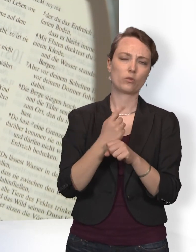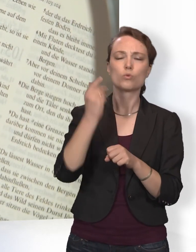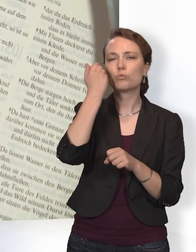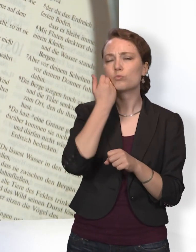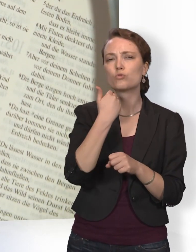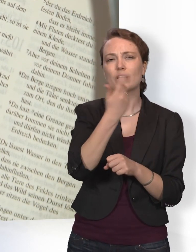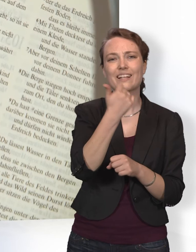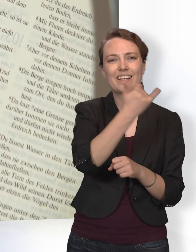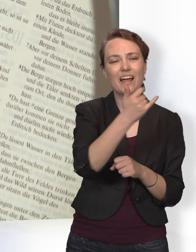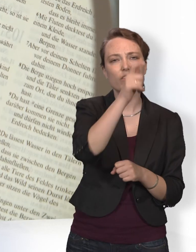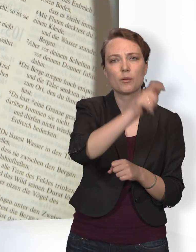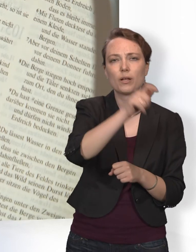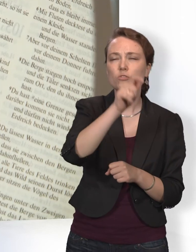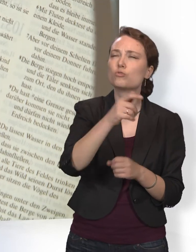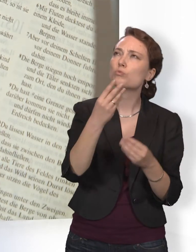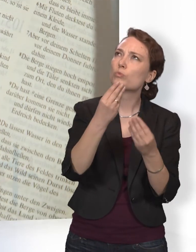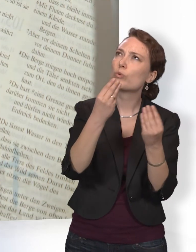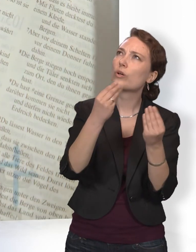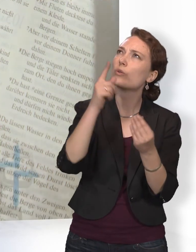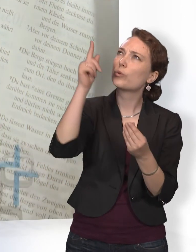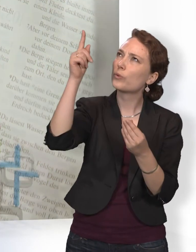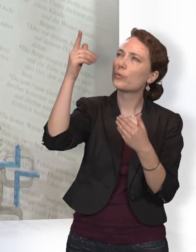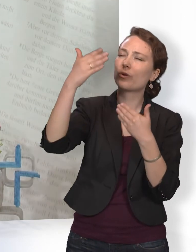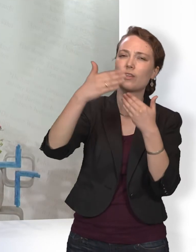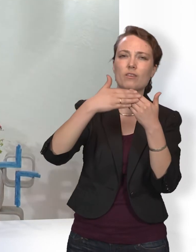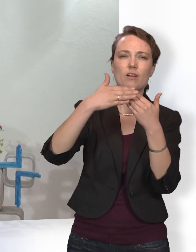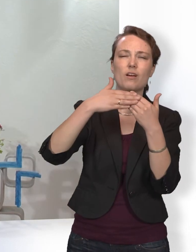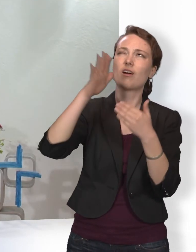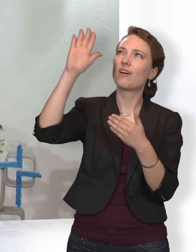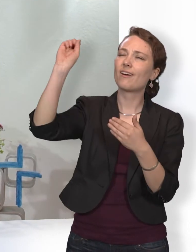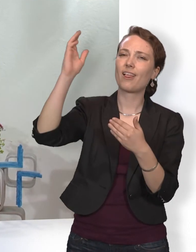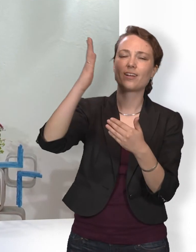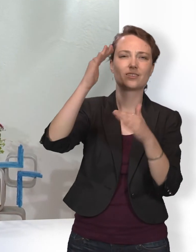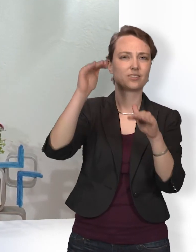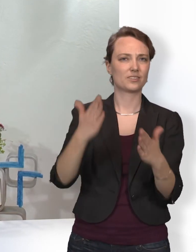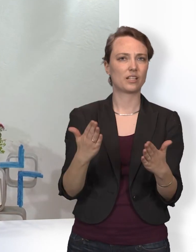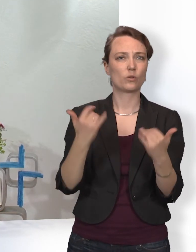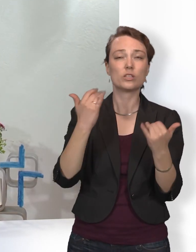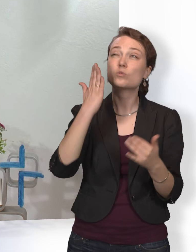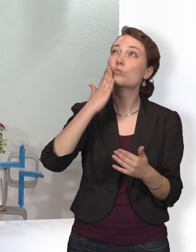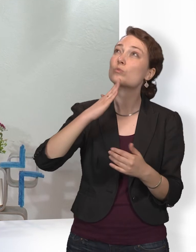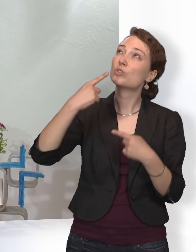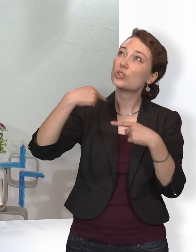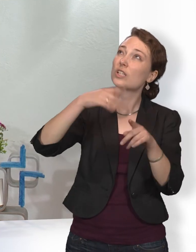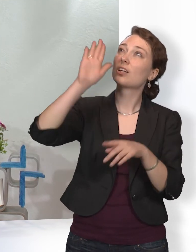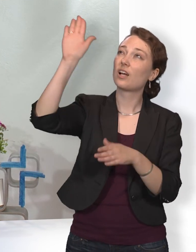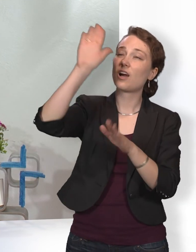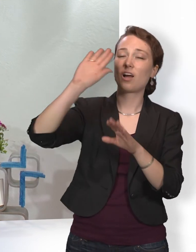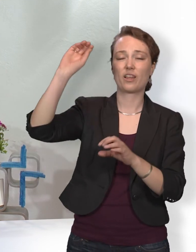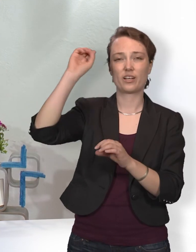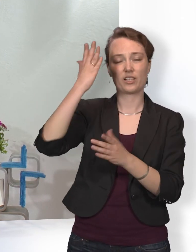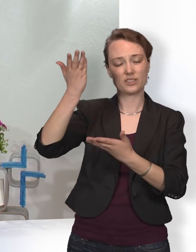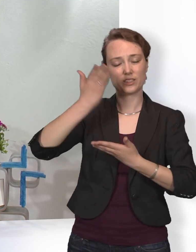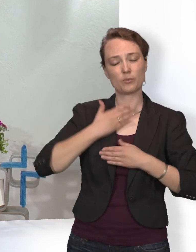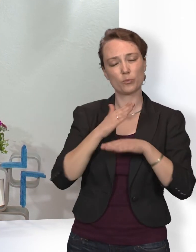geheimnisvollen Glanz deiner Gegenwart spüren. Und nun sende deinen Heiligen Geist, dass er uns tröste